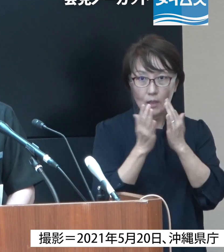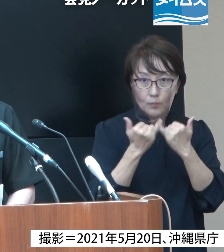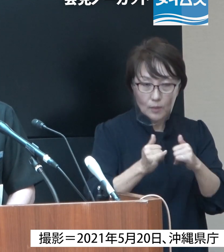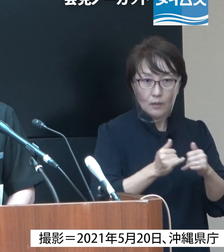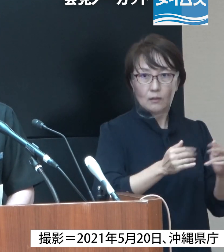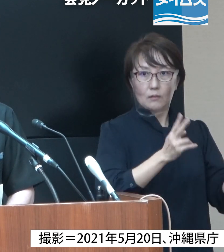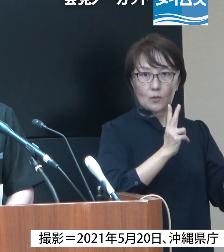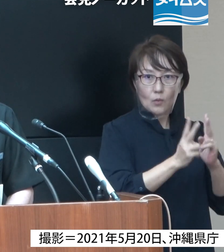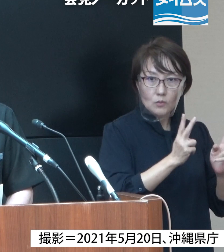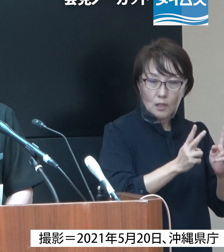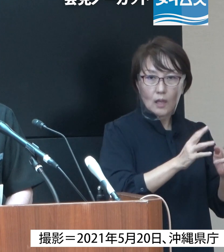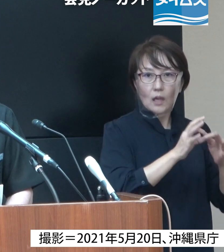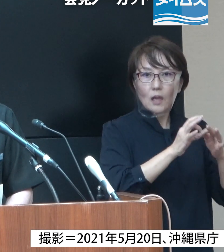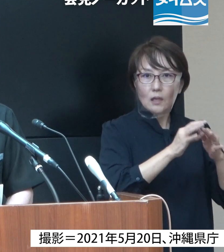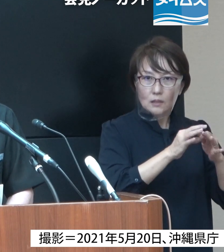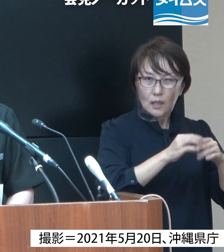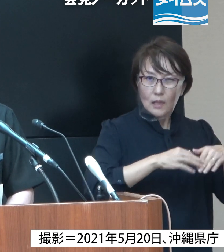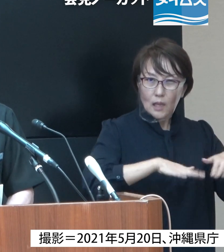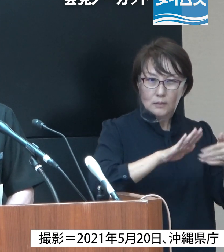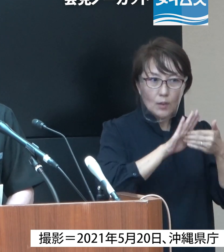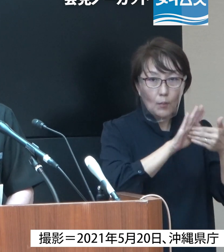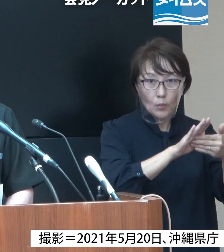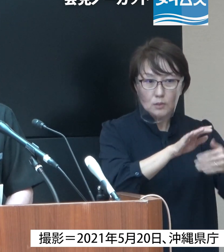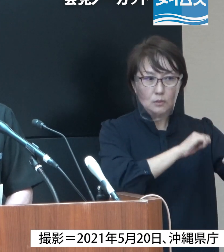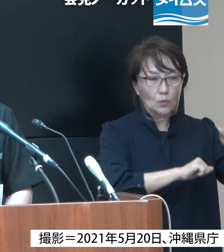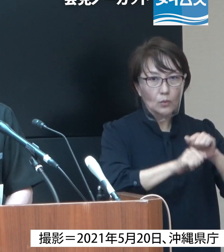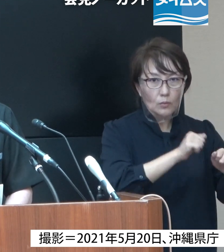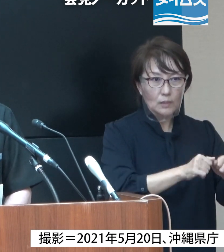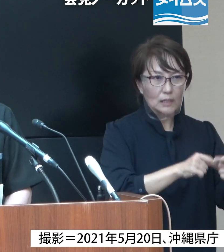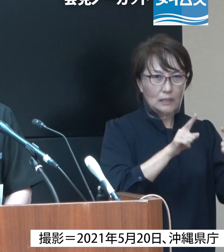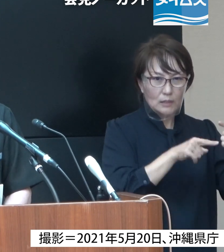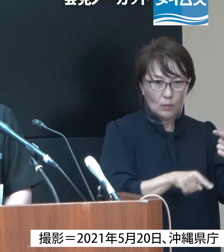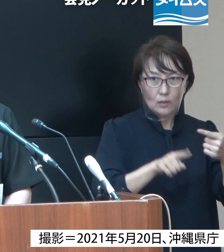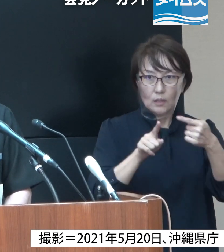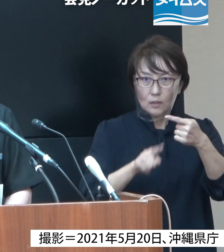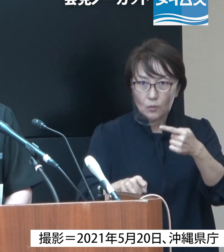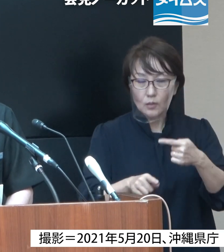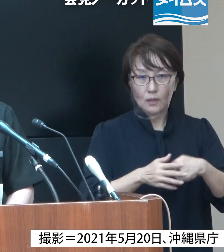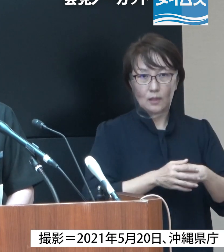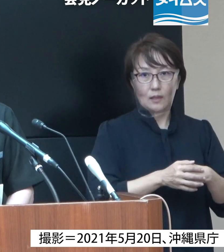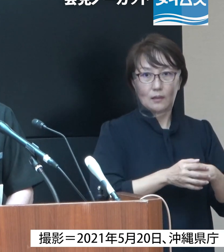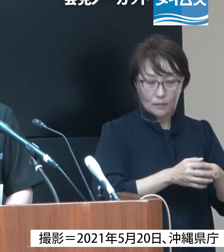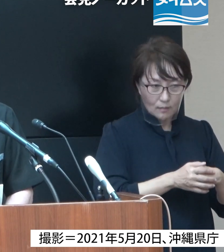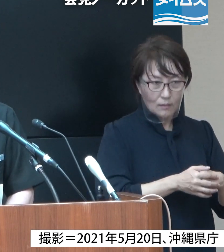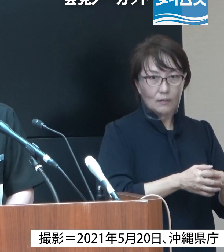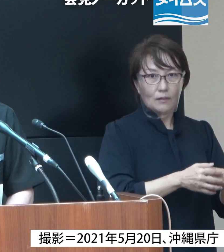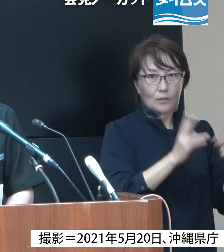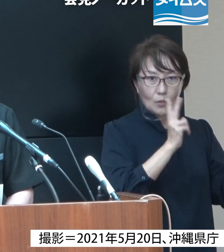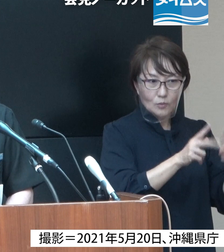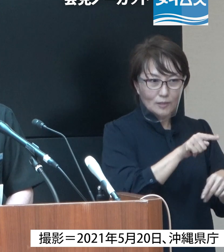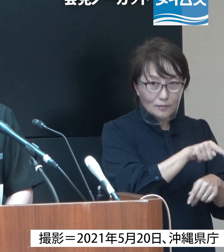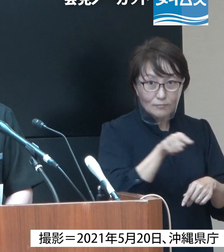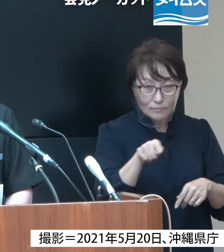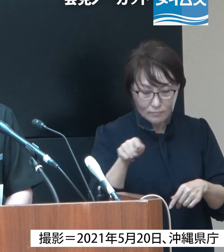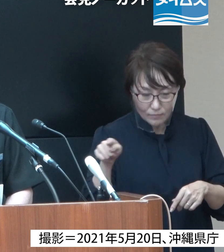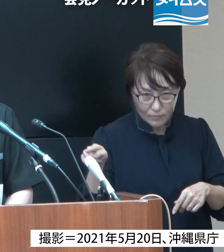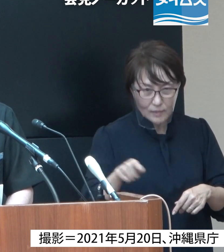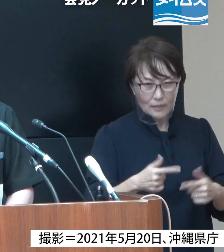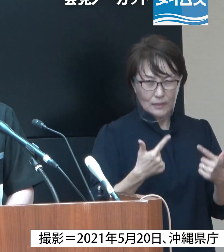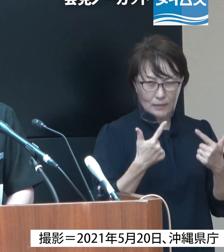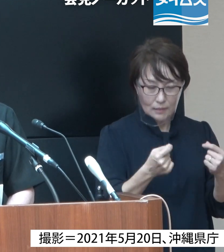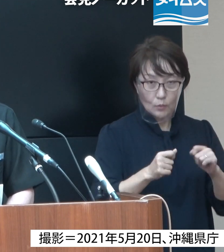には感染防止拡大についての取り組みをお一人お一人一件一件が確実にやっていくことこ